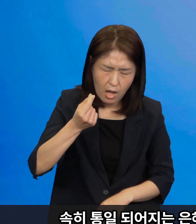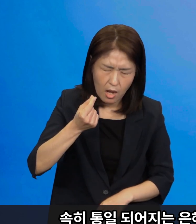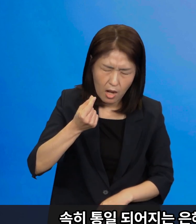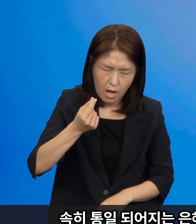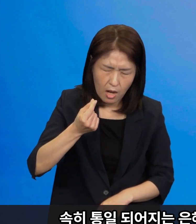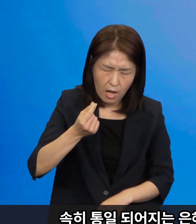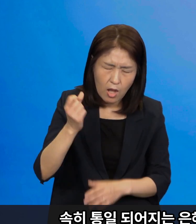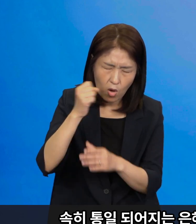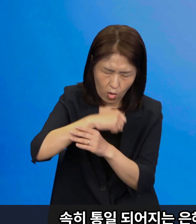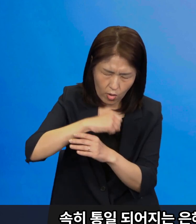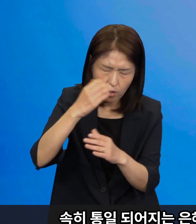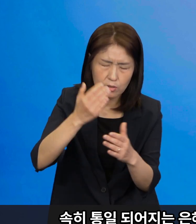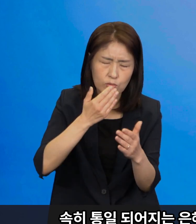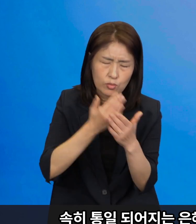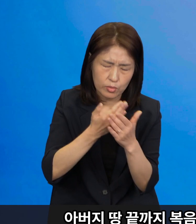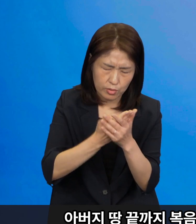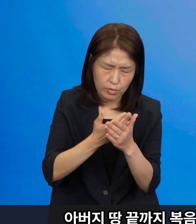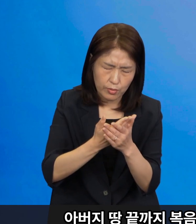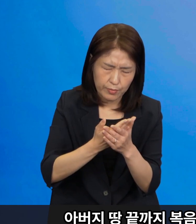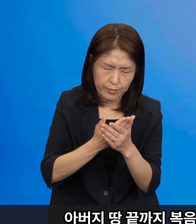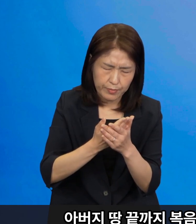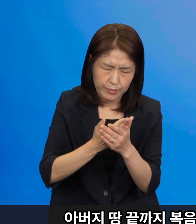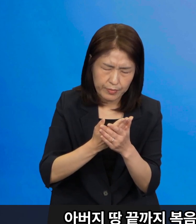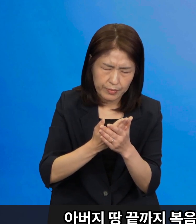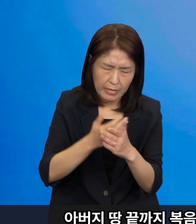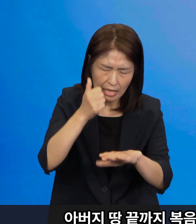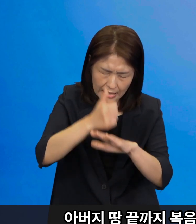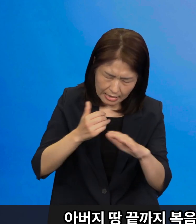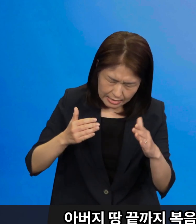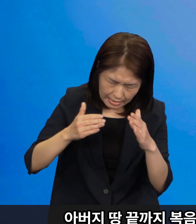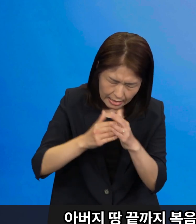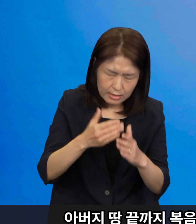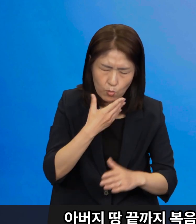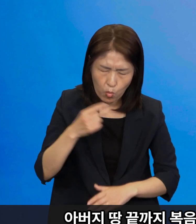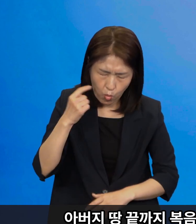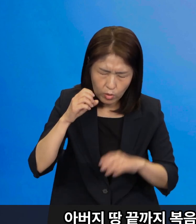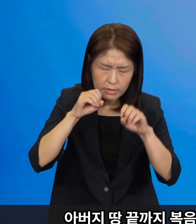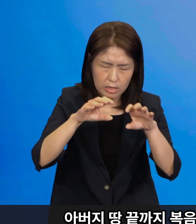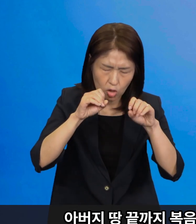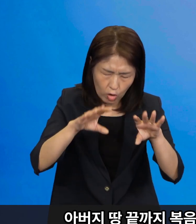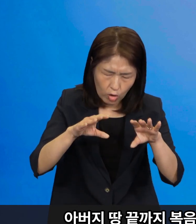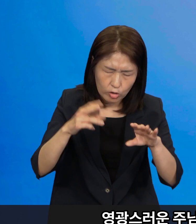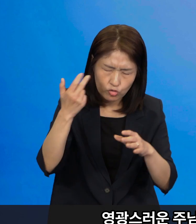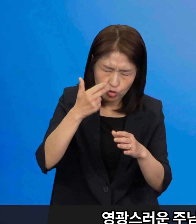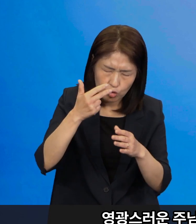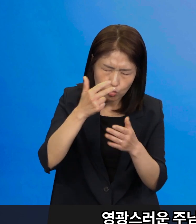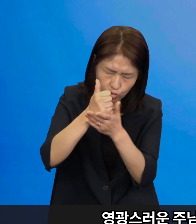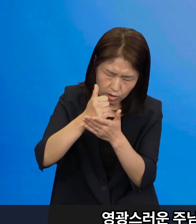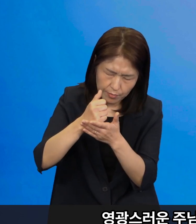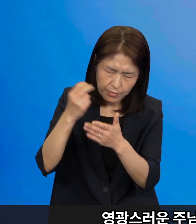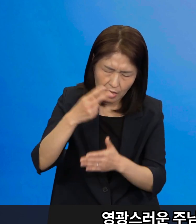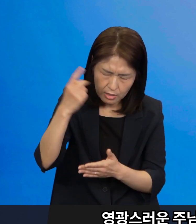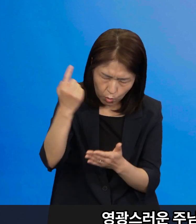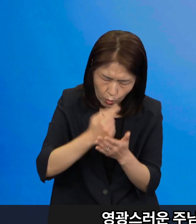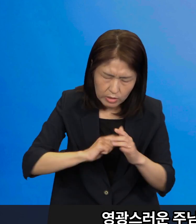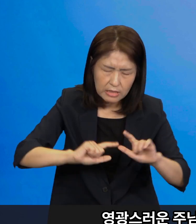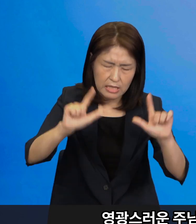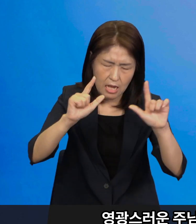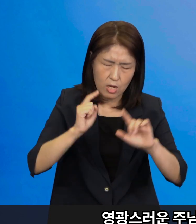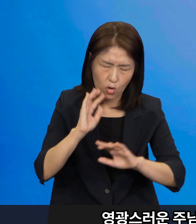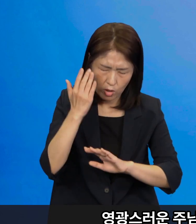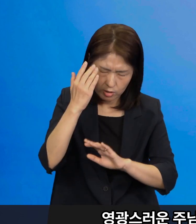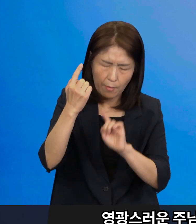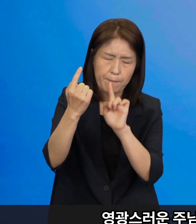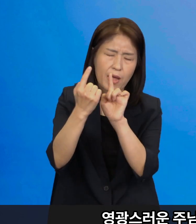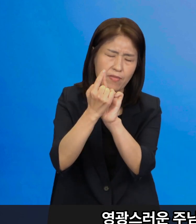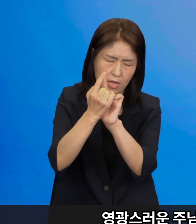속히 허락하여 주시옵소서. 아버지 하나님, 끝까지 복음이 증거되어 주님이 다시 오시는 날 주님을 하는 영광스러운 주님을 맞이할 수